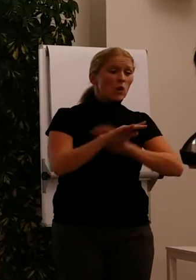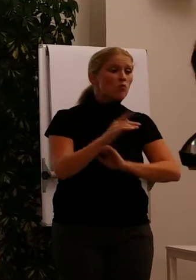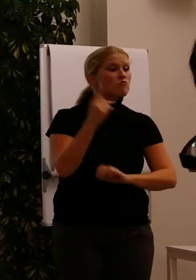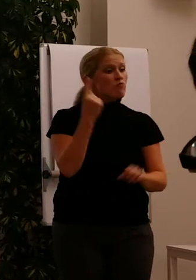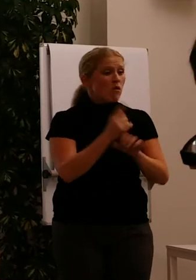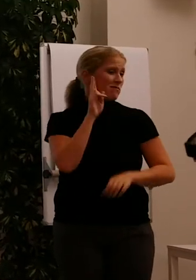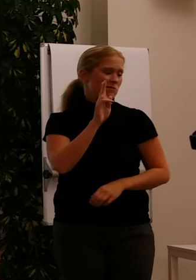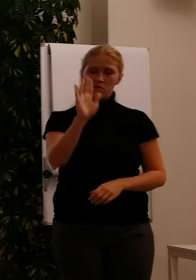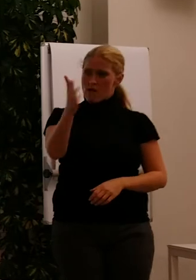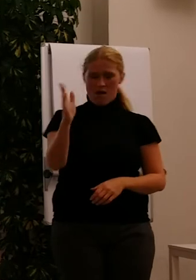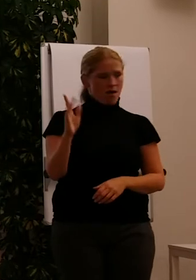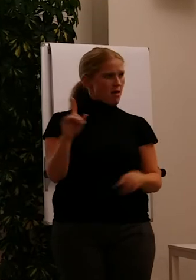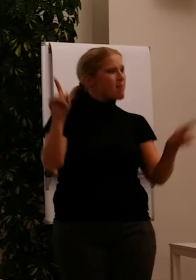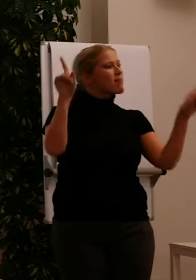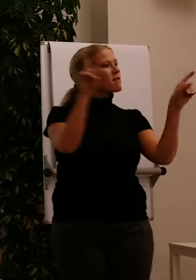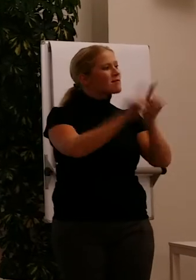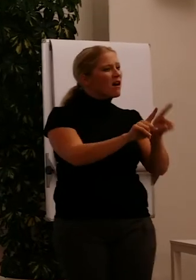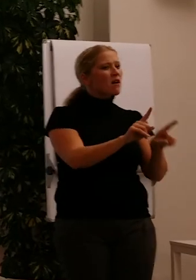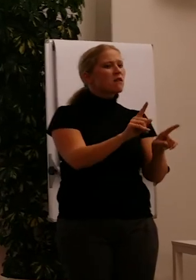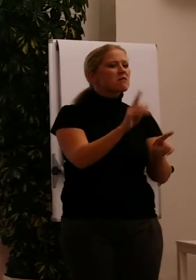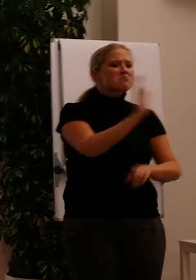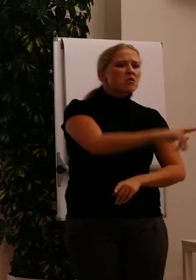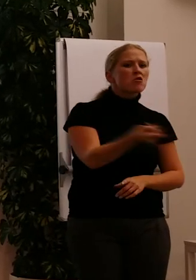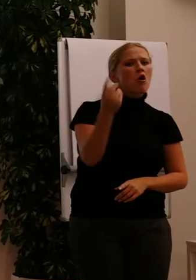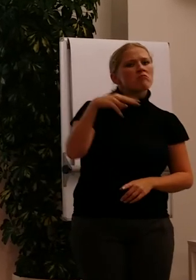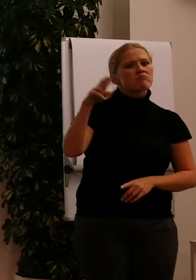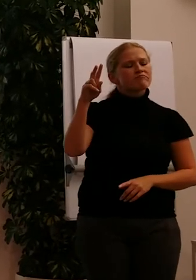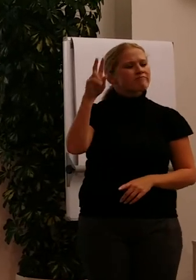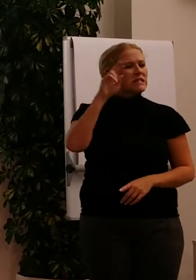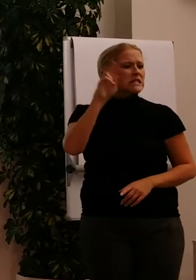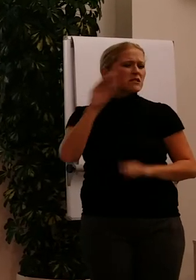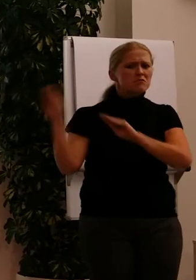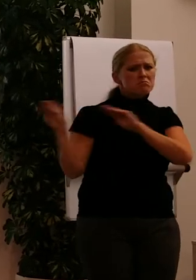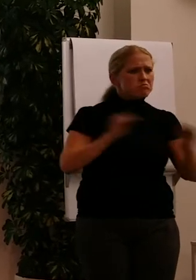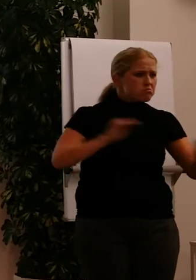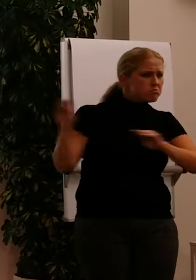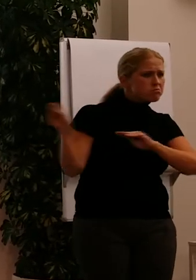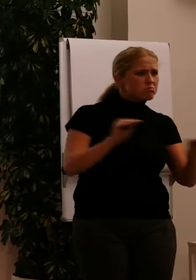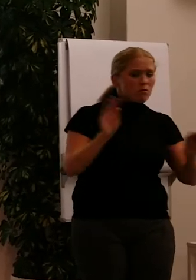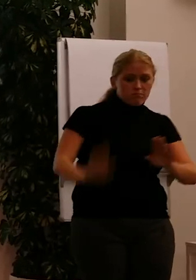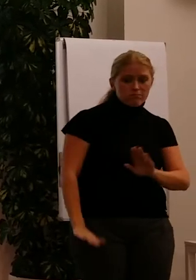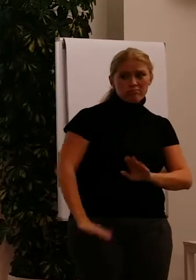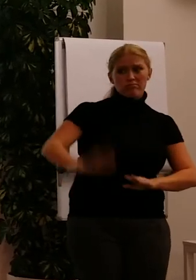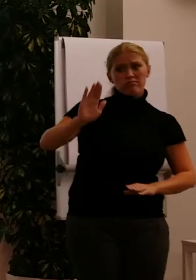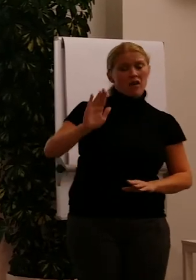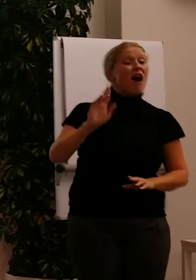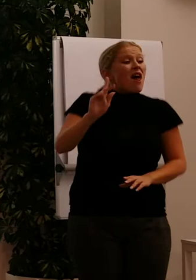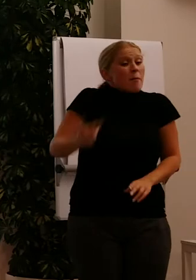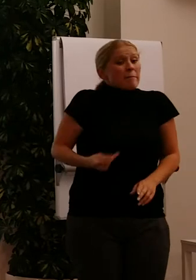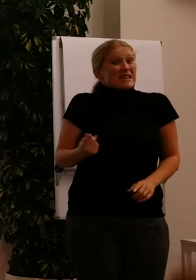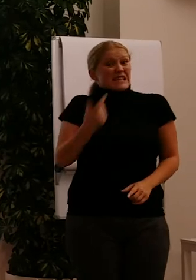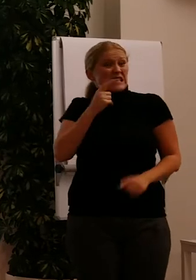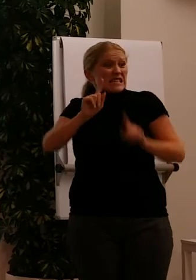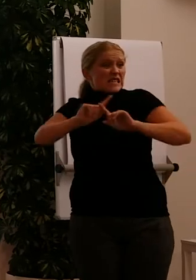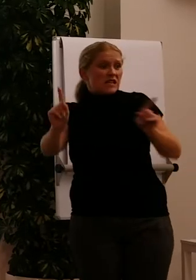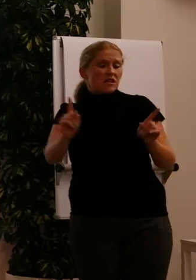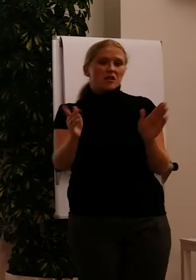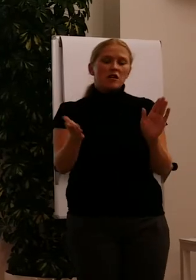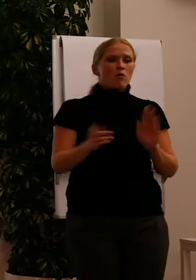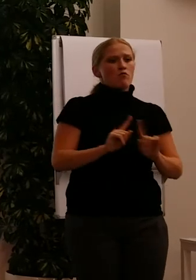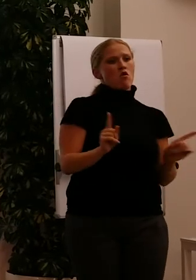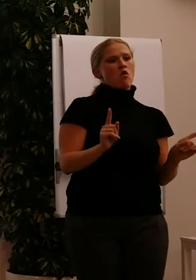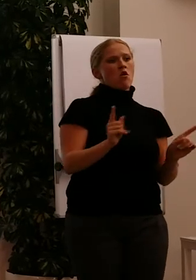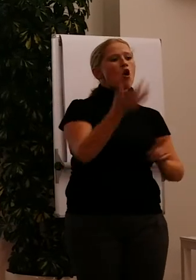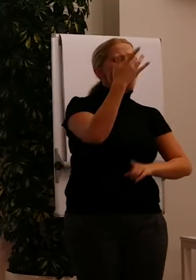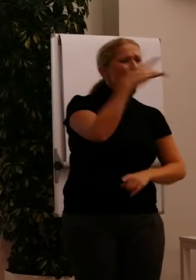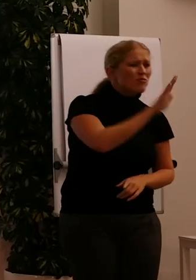cizí jazyk. Ale jsou to také děti imigrantů, cizinců, kteří tady vyrůstají a mají jiný mateřský jazyk. Jsou to děti romské a jsou to